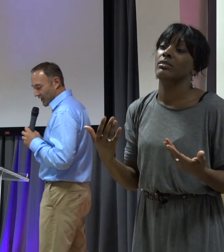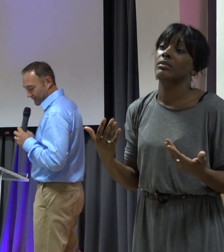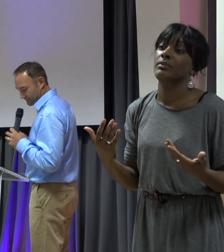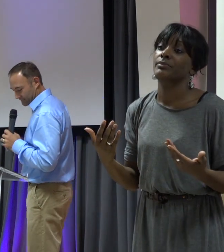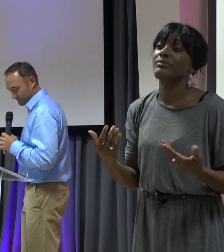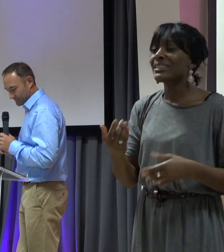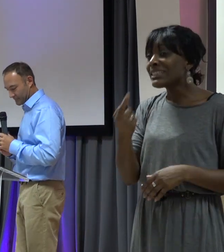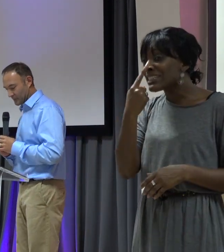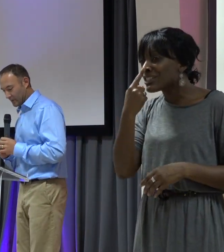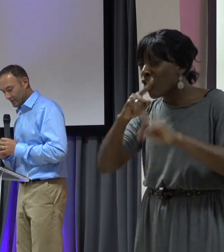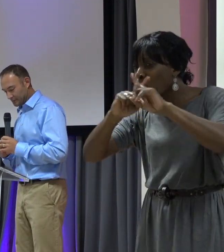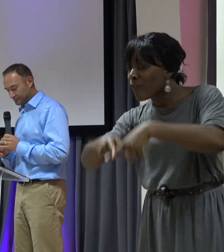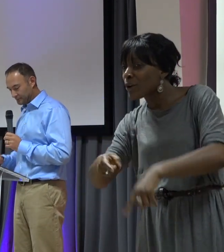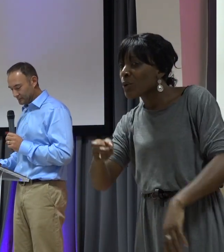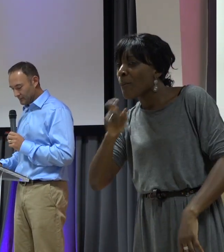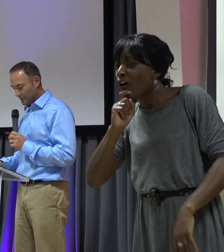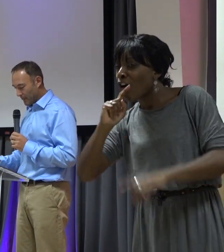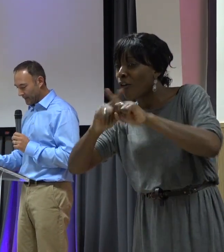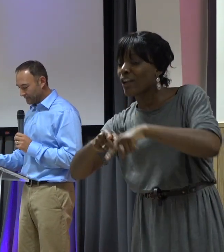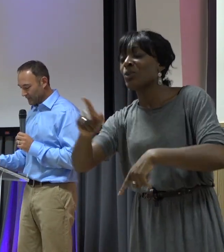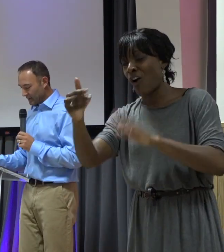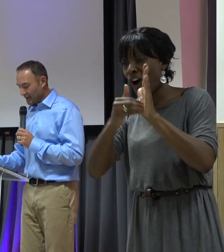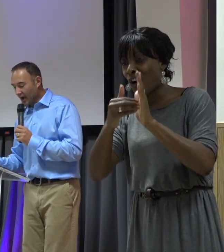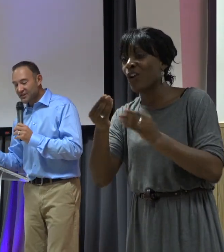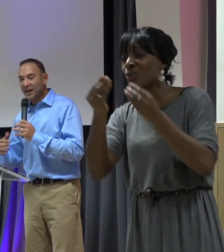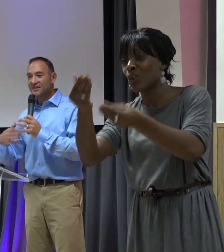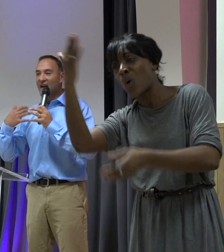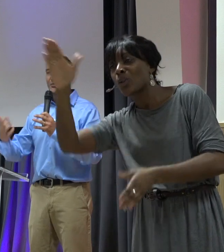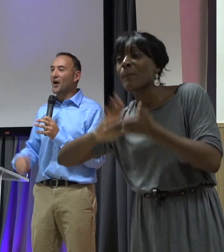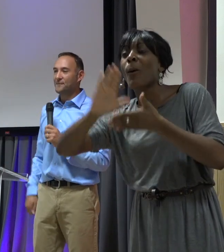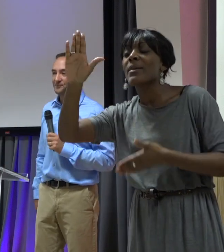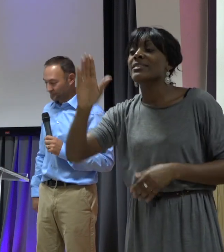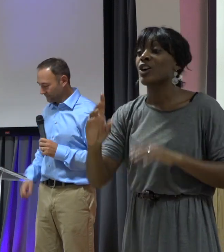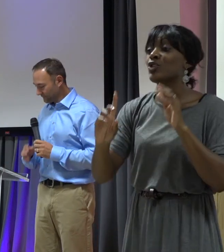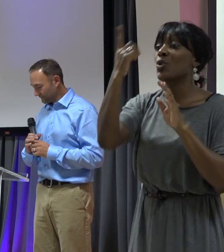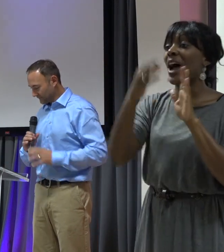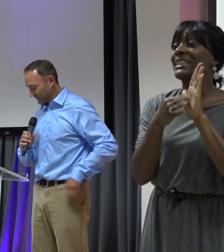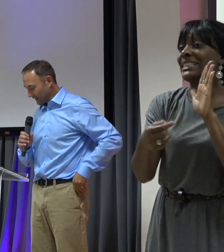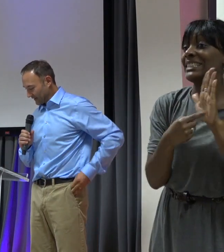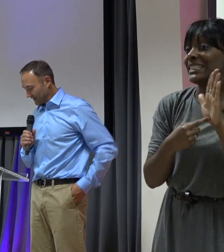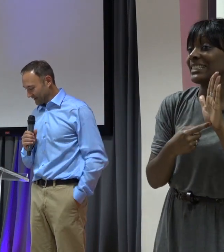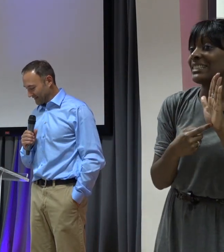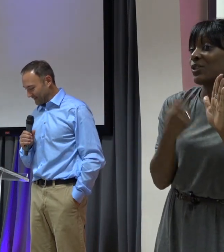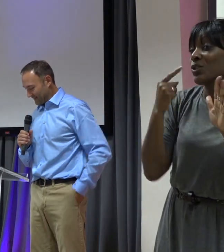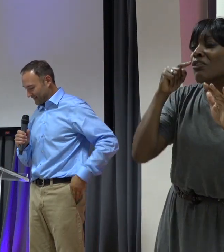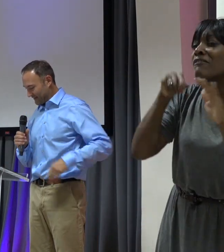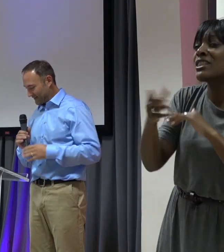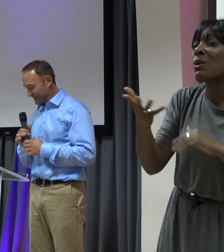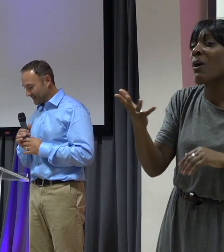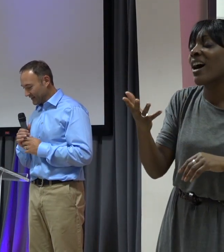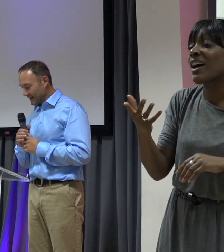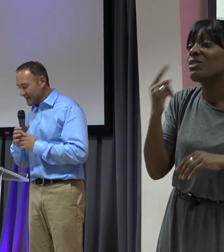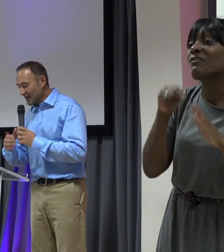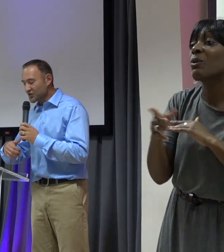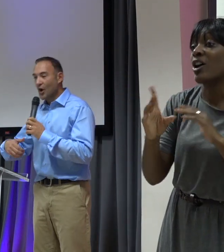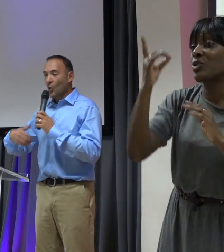pas encore morning. assez, je vais vous partager avec vous une autre promesse. God says, guess what? Dieu a dit, devinez